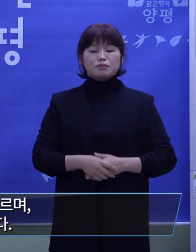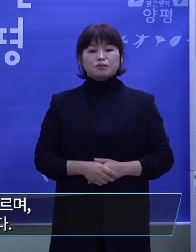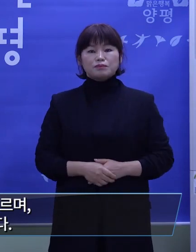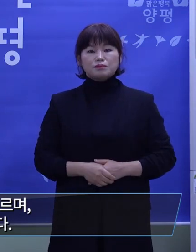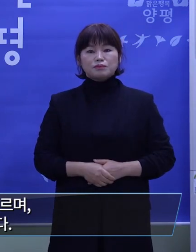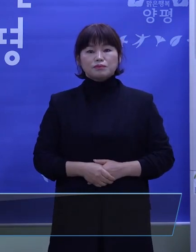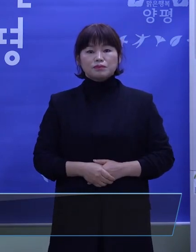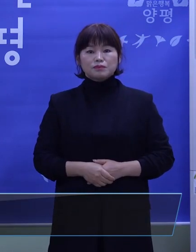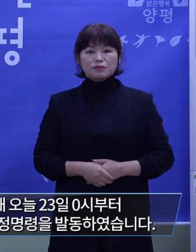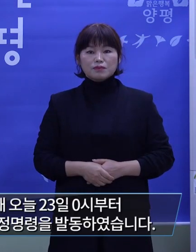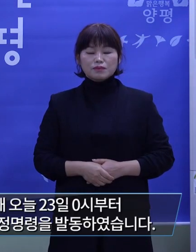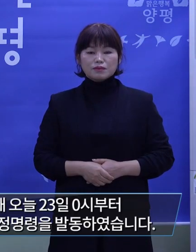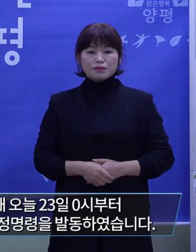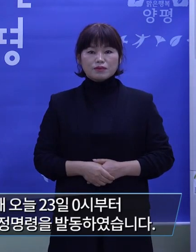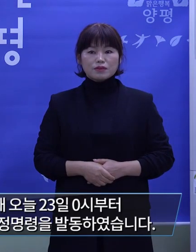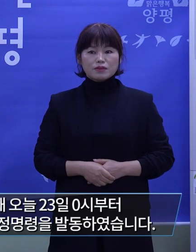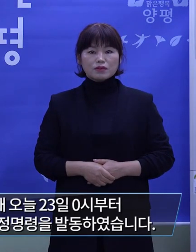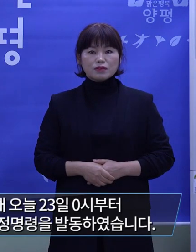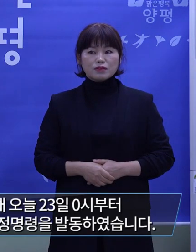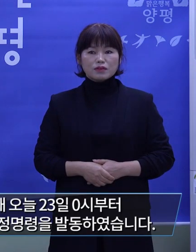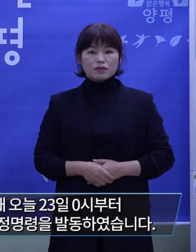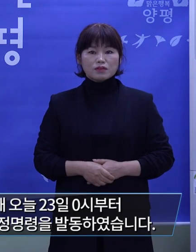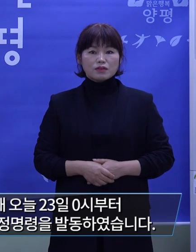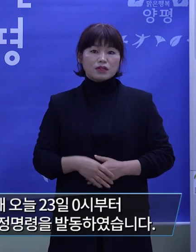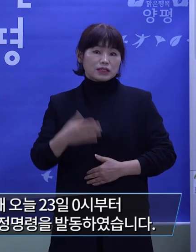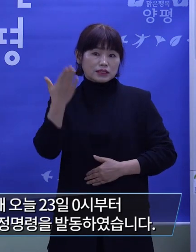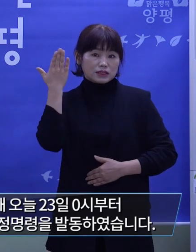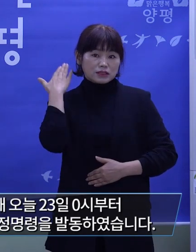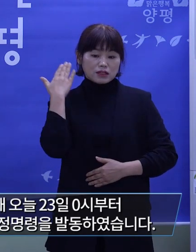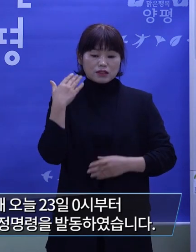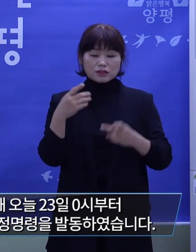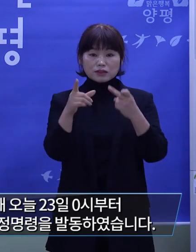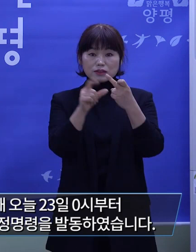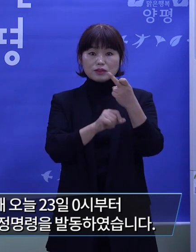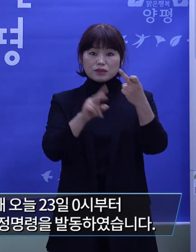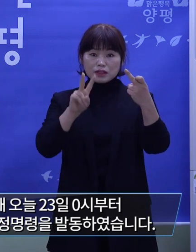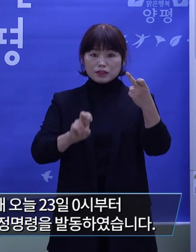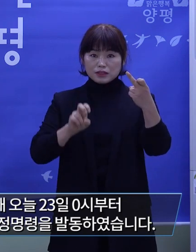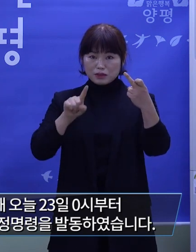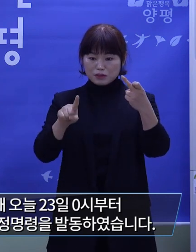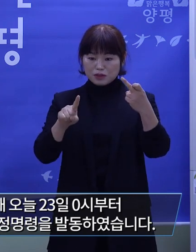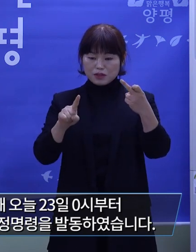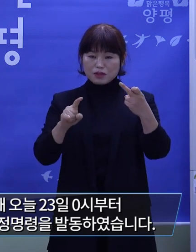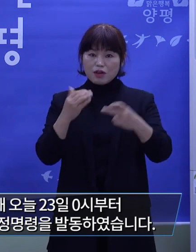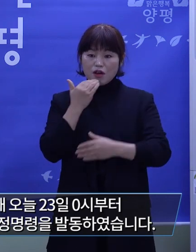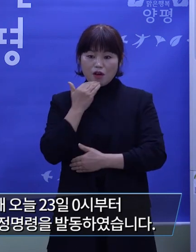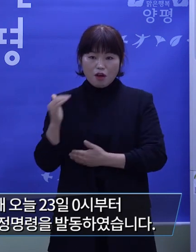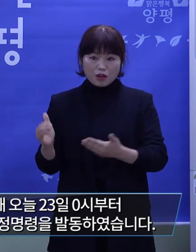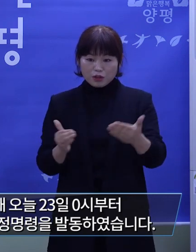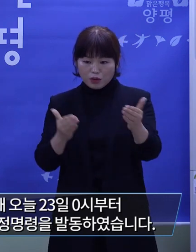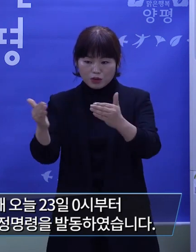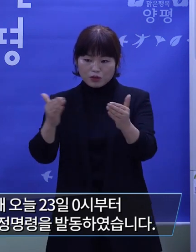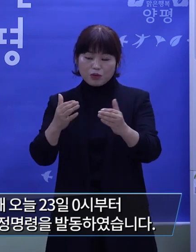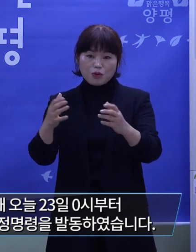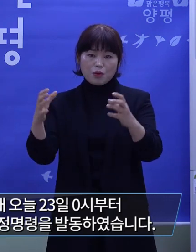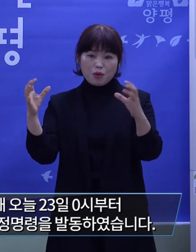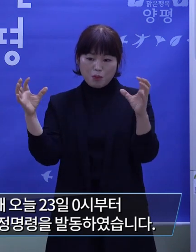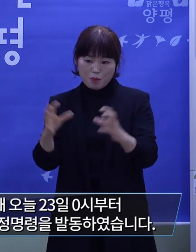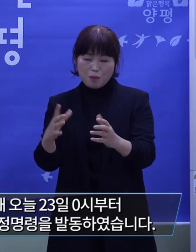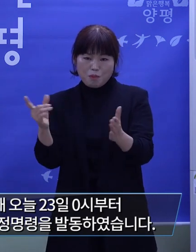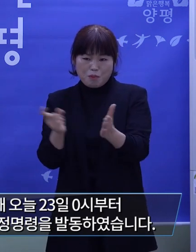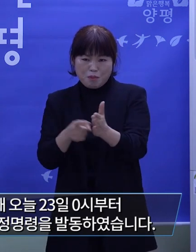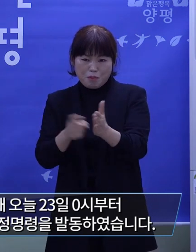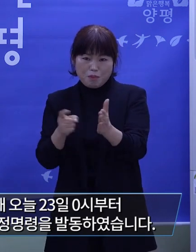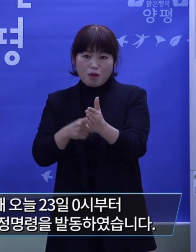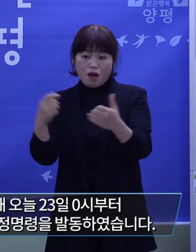상황입니다. 이에 따라 지난 21일 경기도에서는 긴급 기자회견을 통해